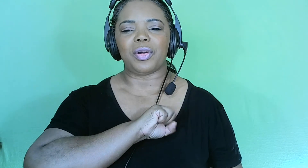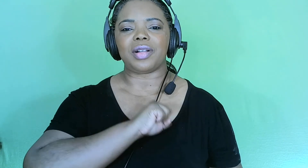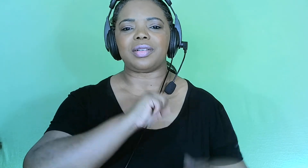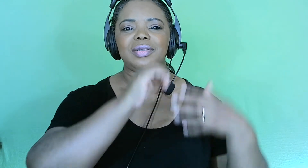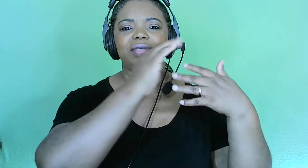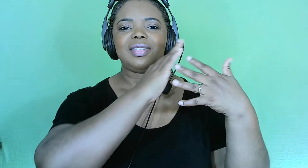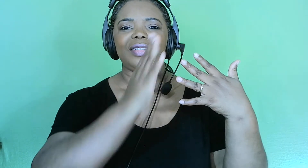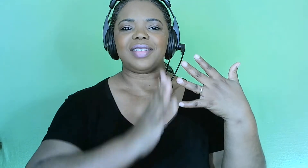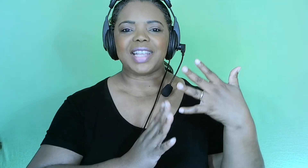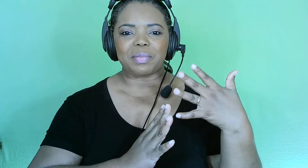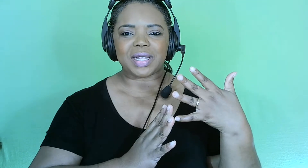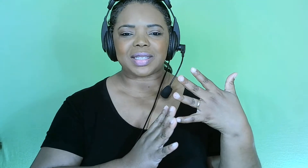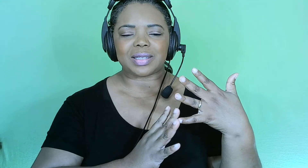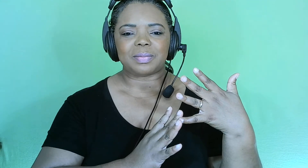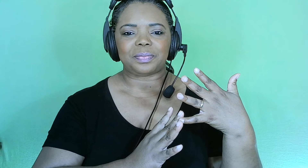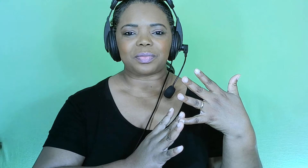amor, Libras.